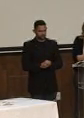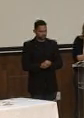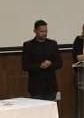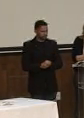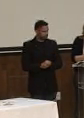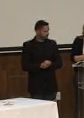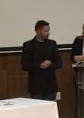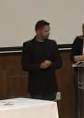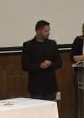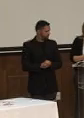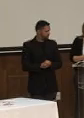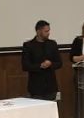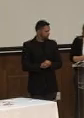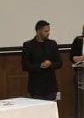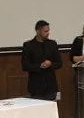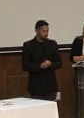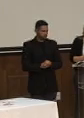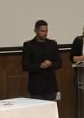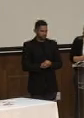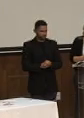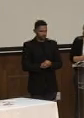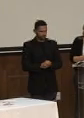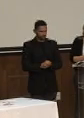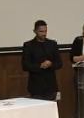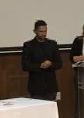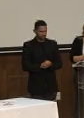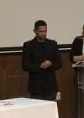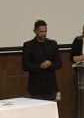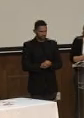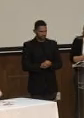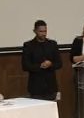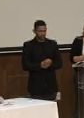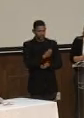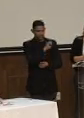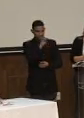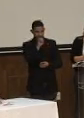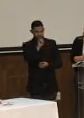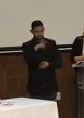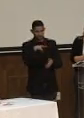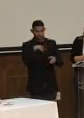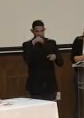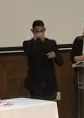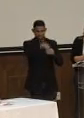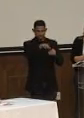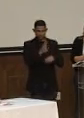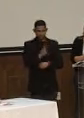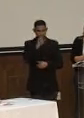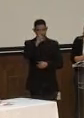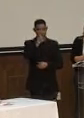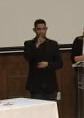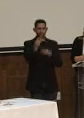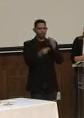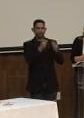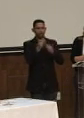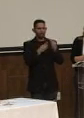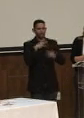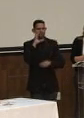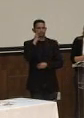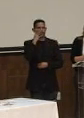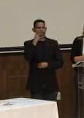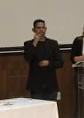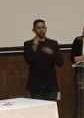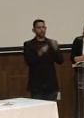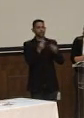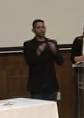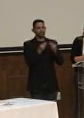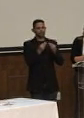aqui. Não, melhor não, né? Se eleito como reitor, como pensa em